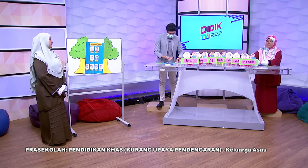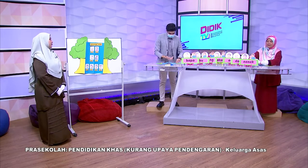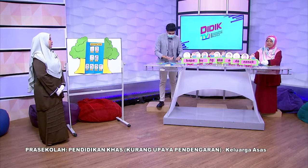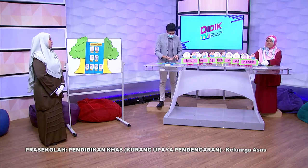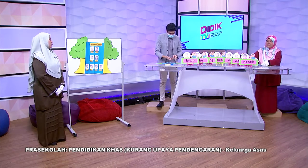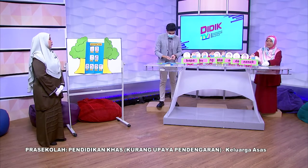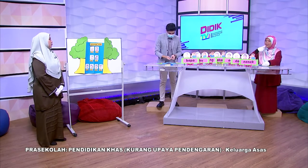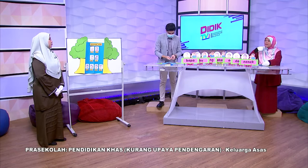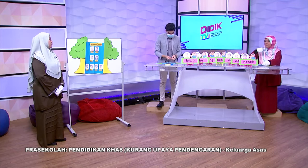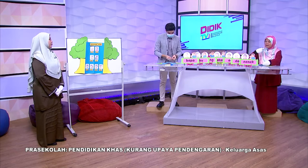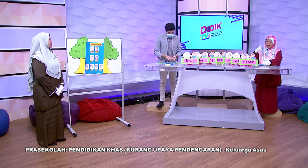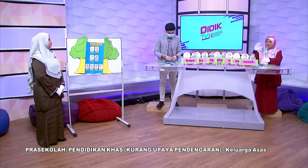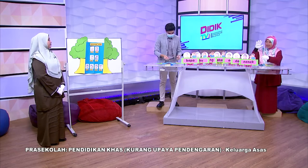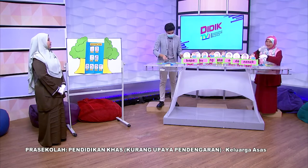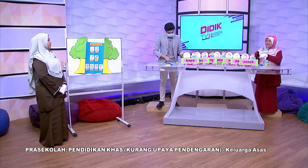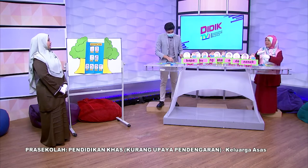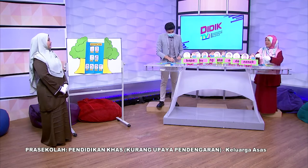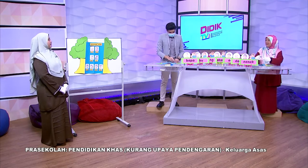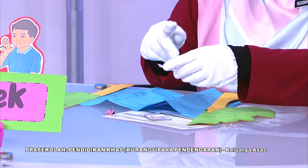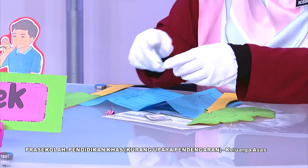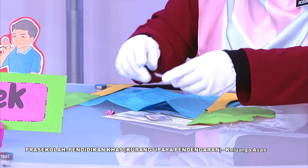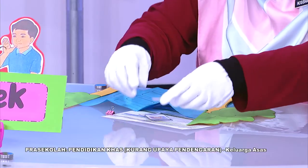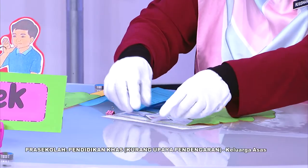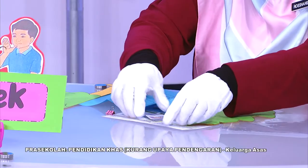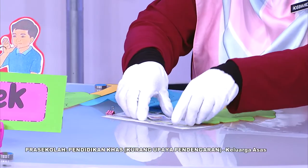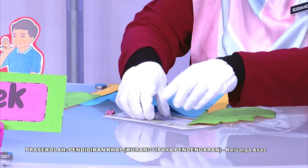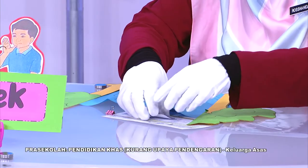tersisa lihat siapa-siapa yang atas kali atas khalifah